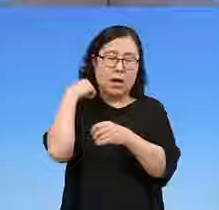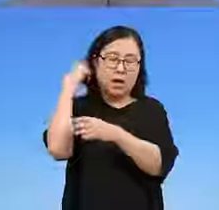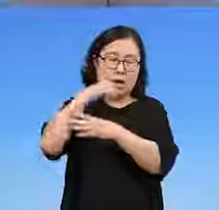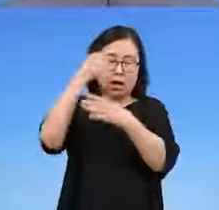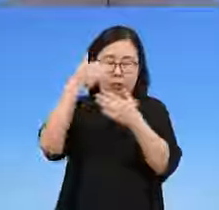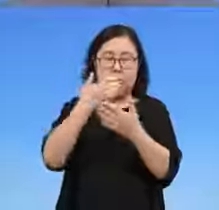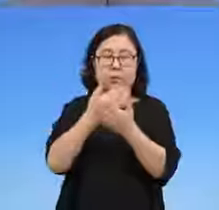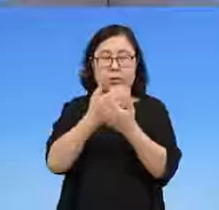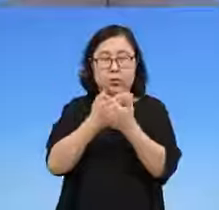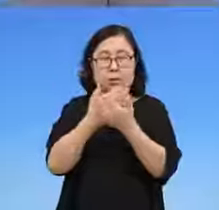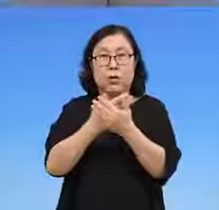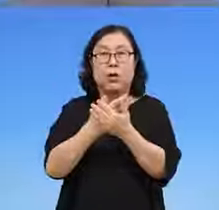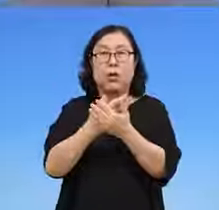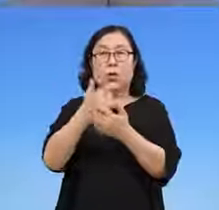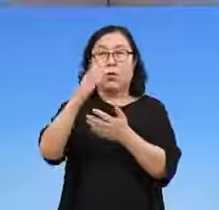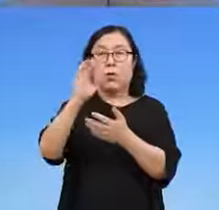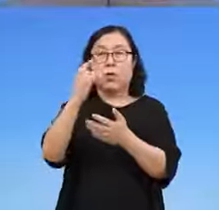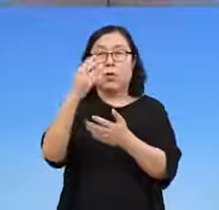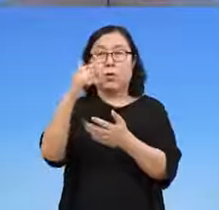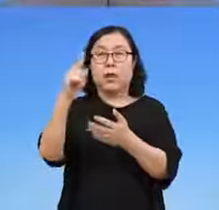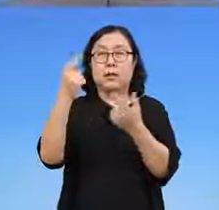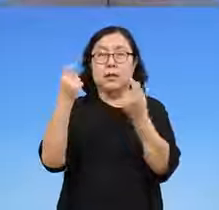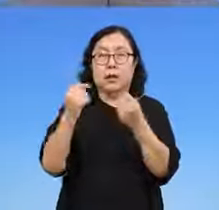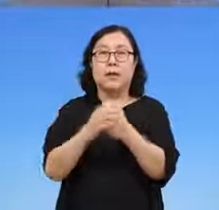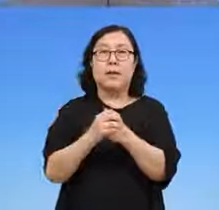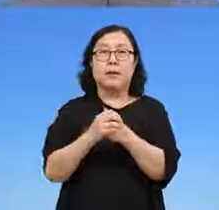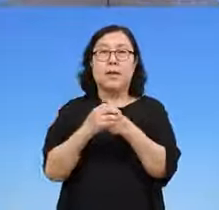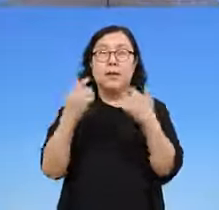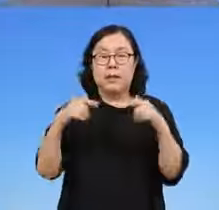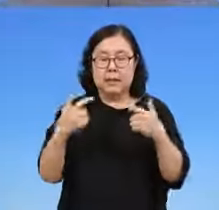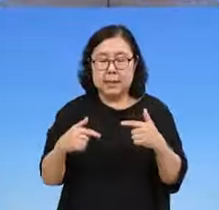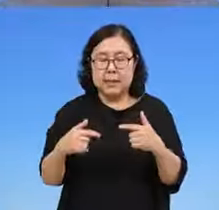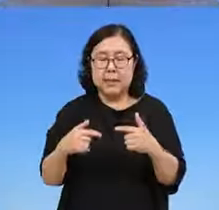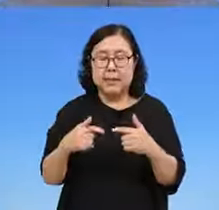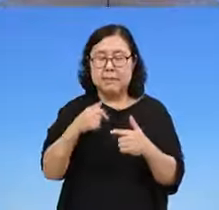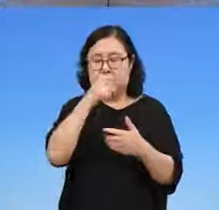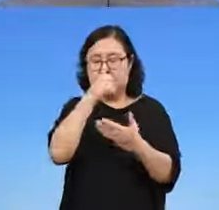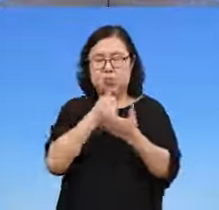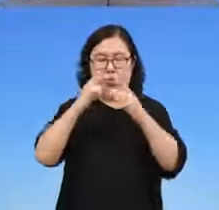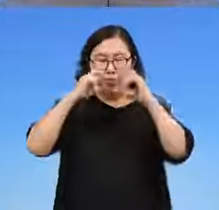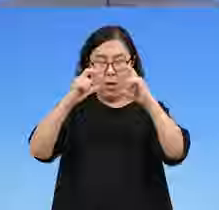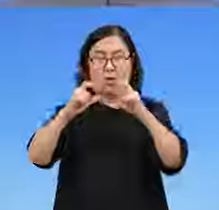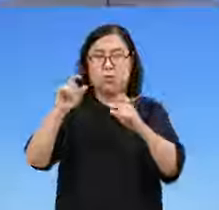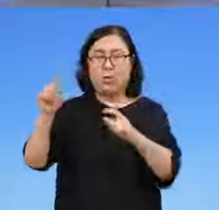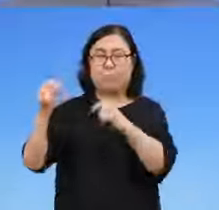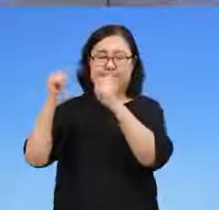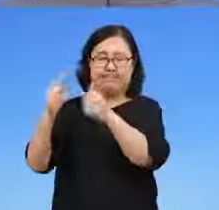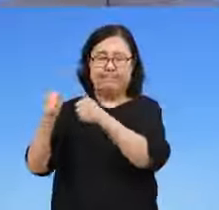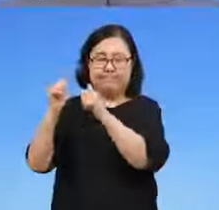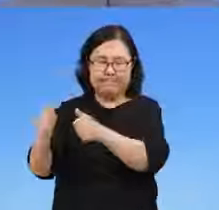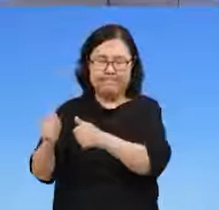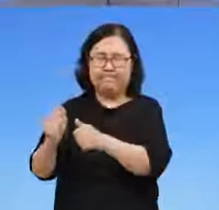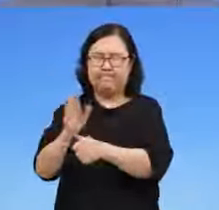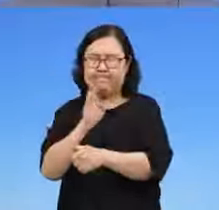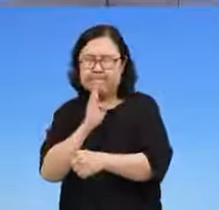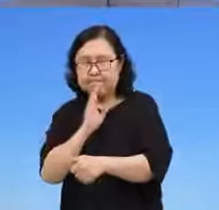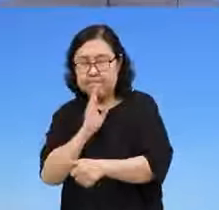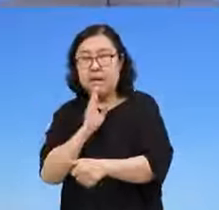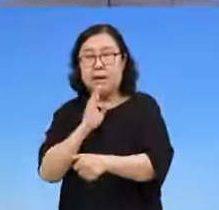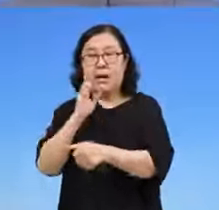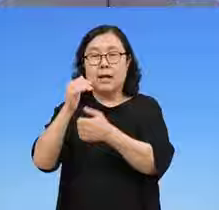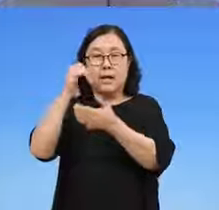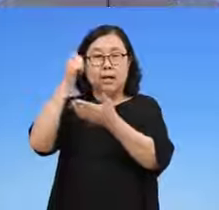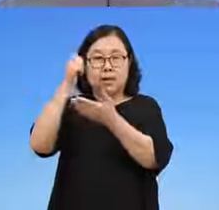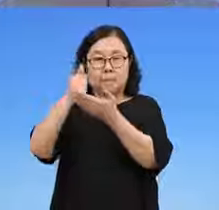제게도 허락해 주시기 원합니다. 요나와 같이 늘 정죄하고 저것들을 심판받아 마땅해